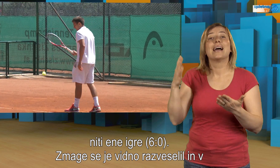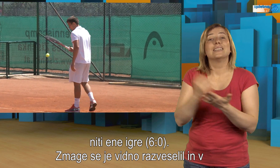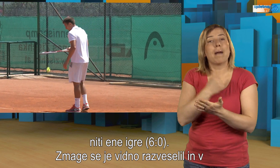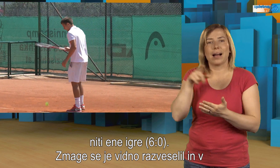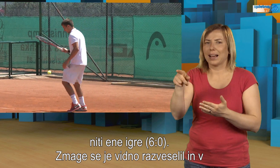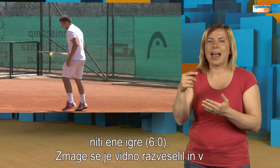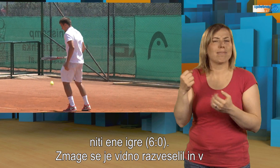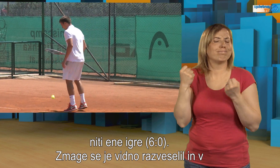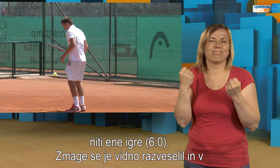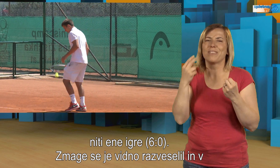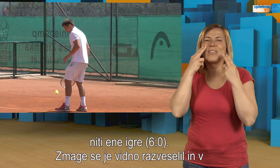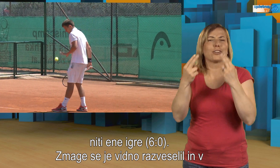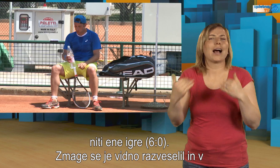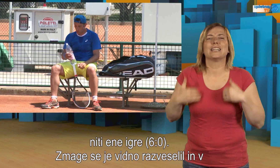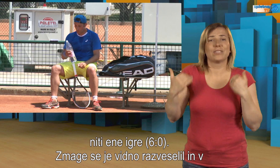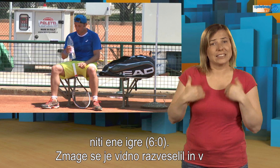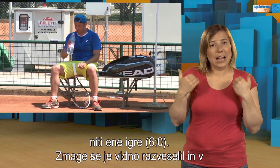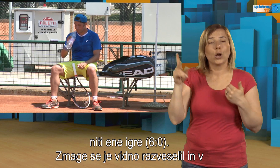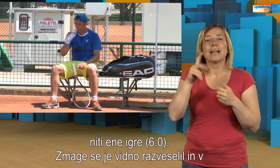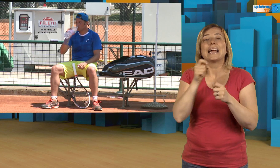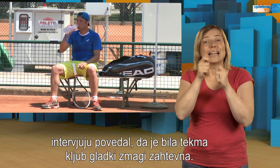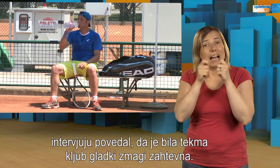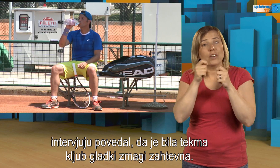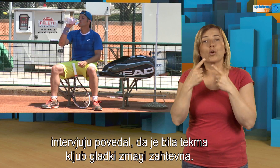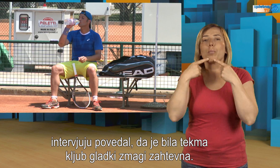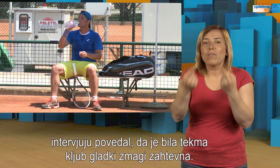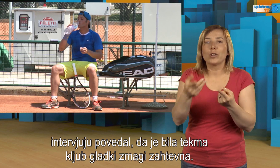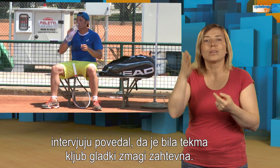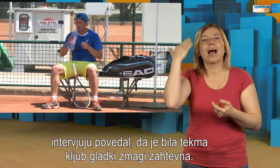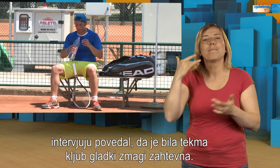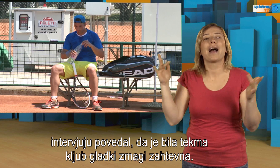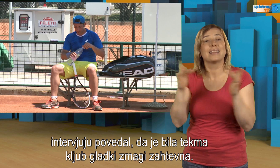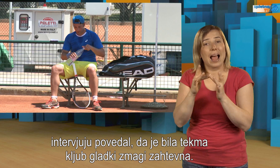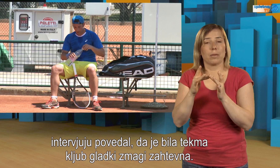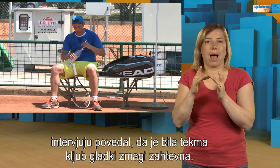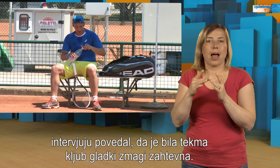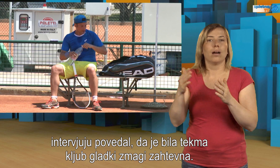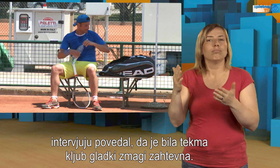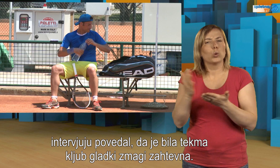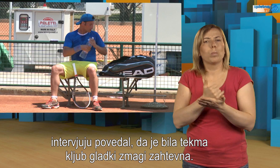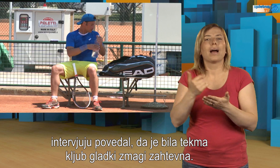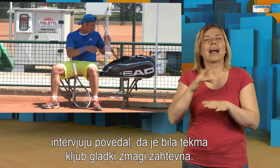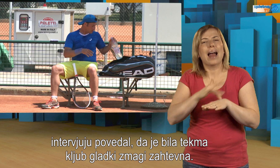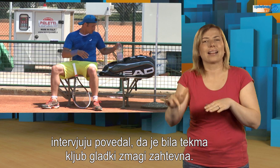Zmage se je vidno razveselil in v intervjuju povedal, da je bila tekma kljub gladki zmagi zahtevna.